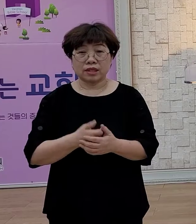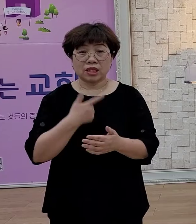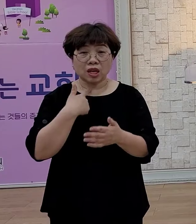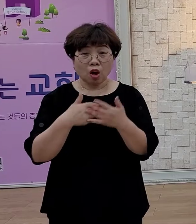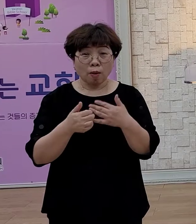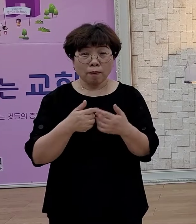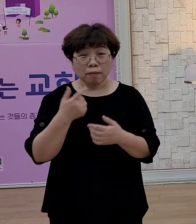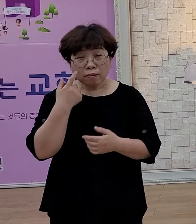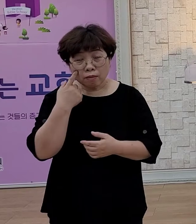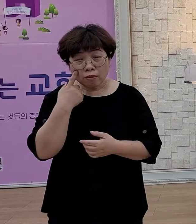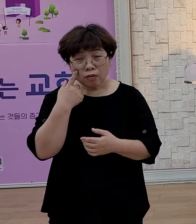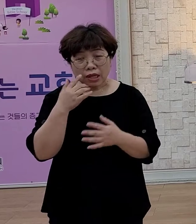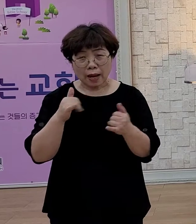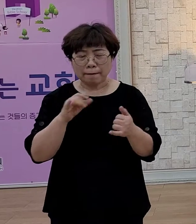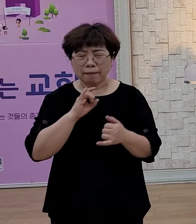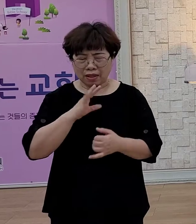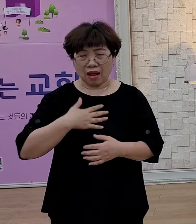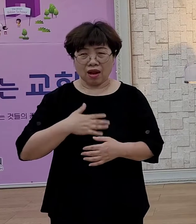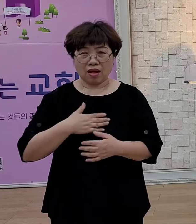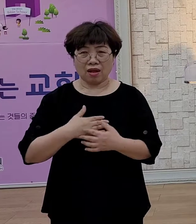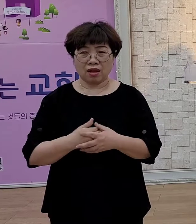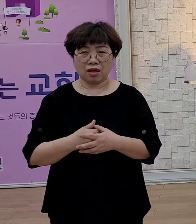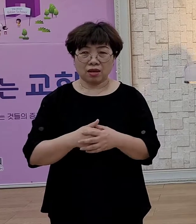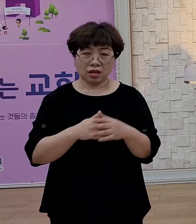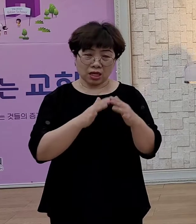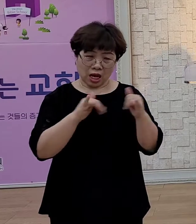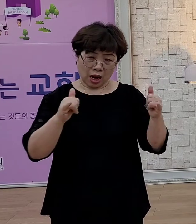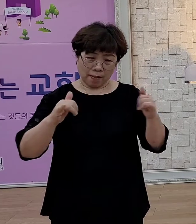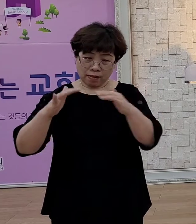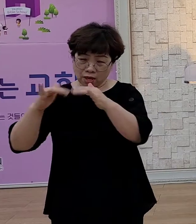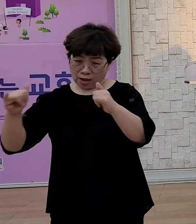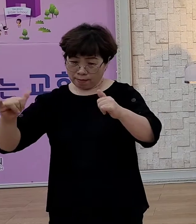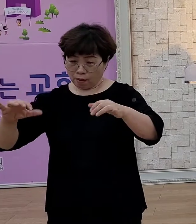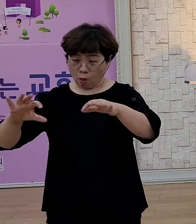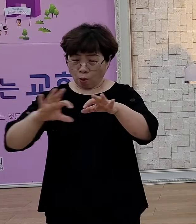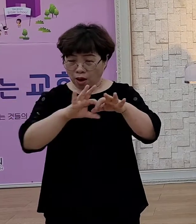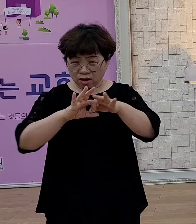사람과의 관계에서 깨어지는 고난처럼 아픈 게 없어요.